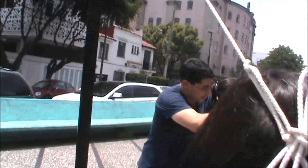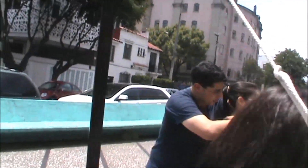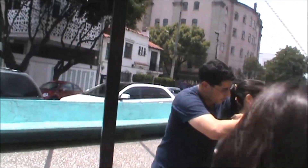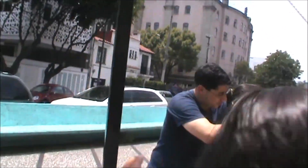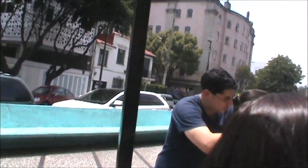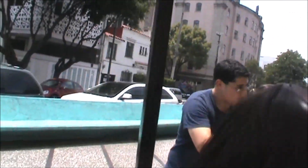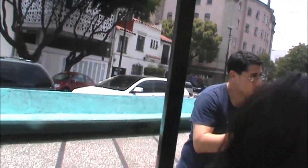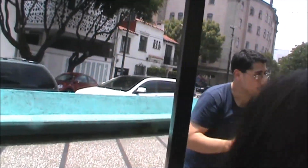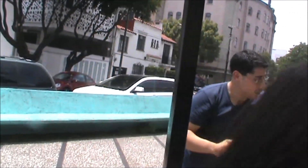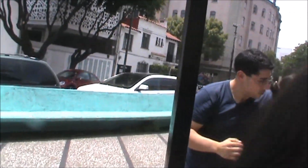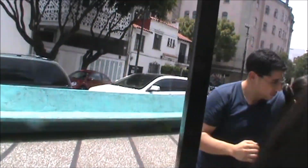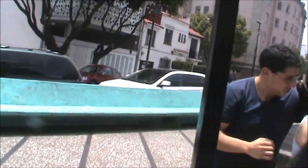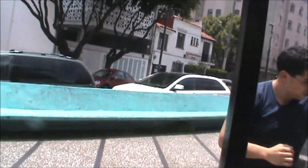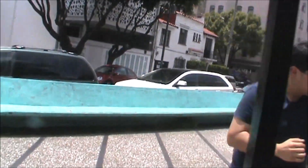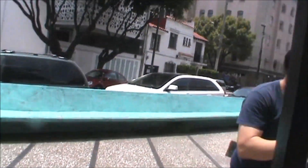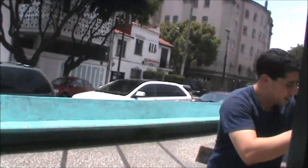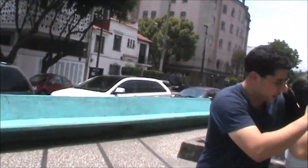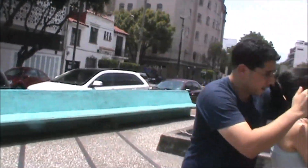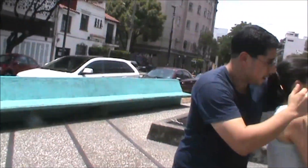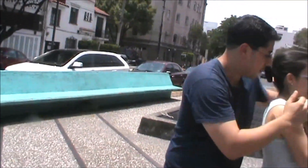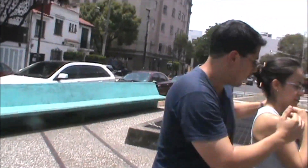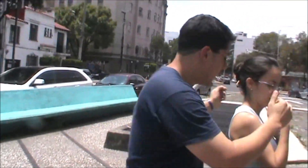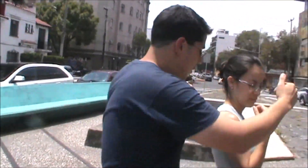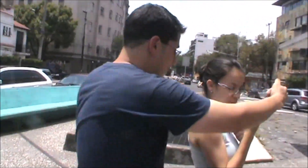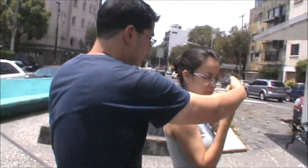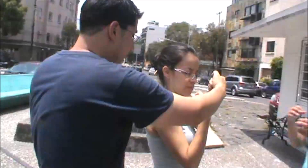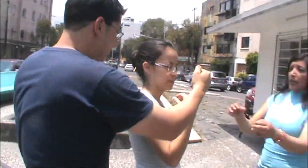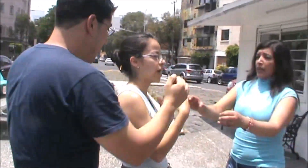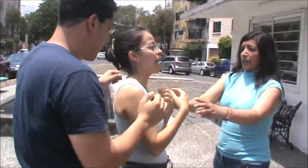No, aquí. Fuera.